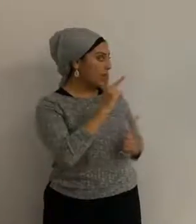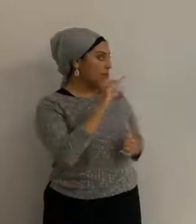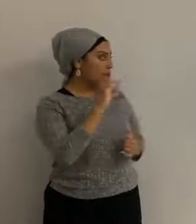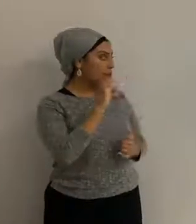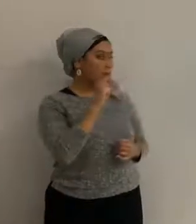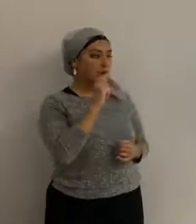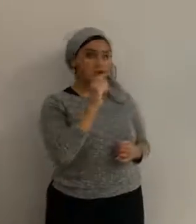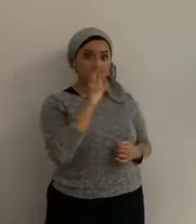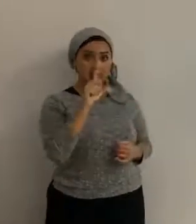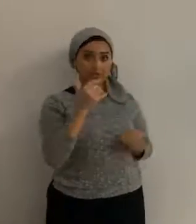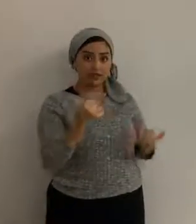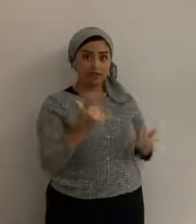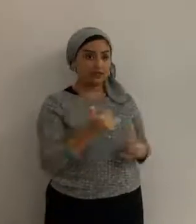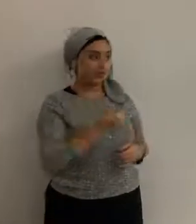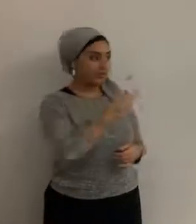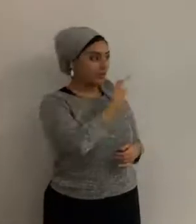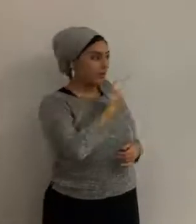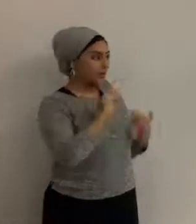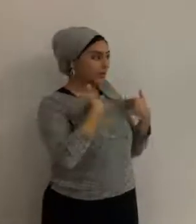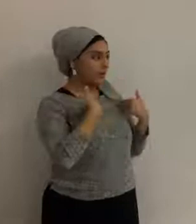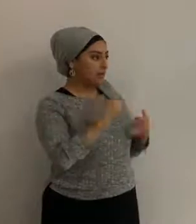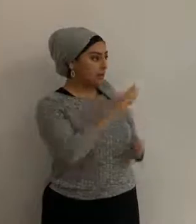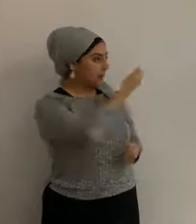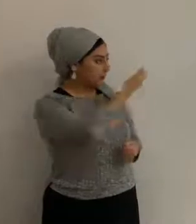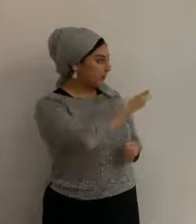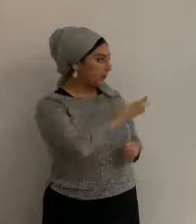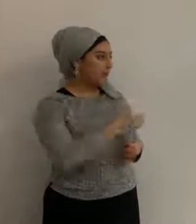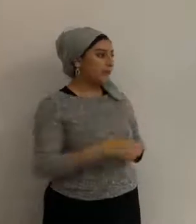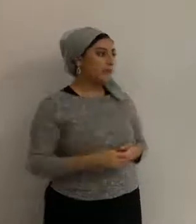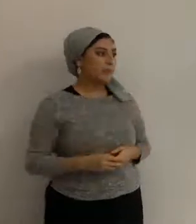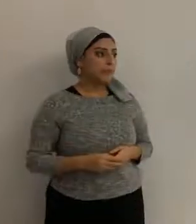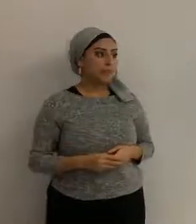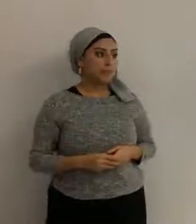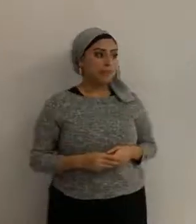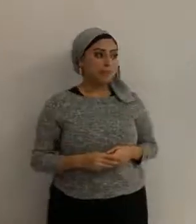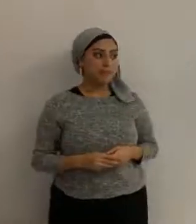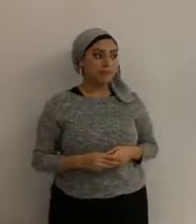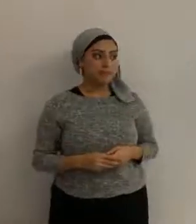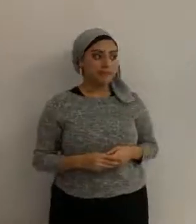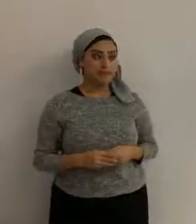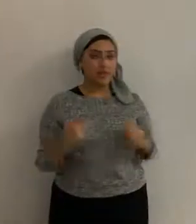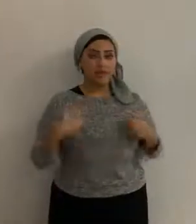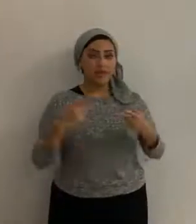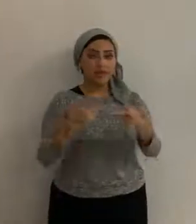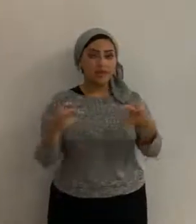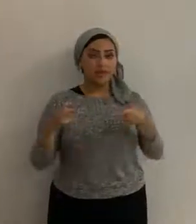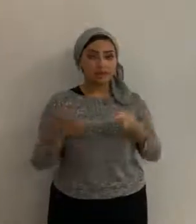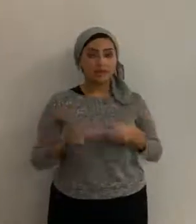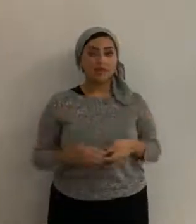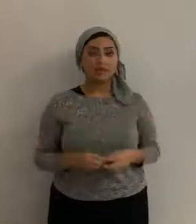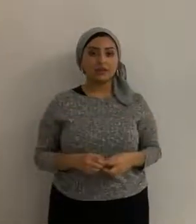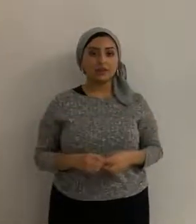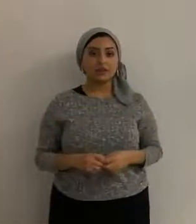muro occidental, y esta es la plaza, precisamente la